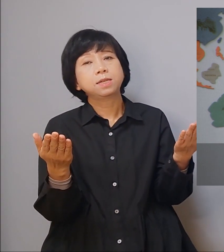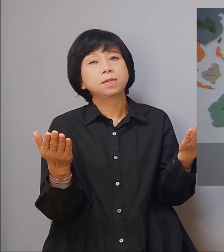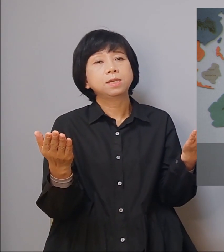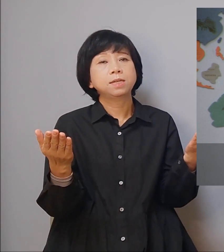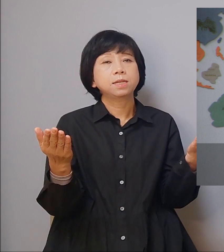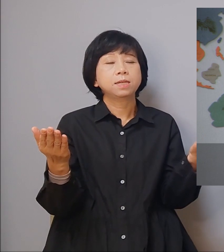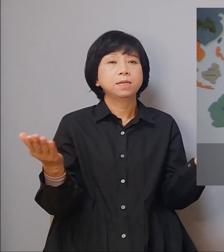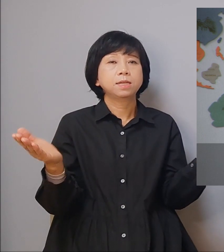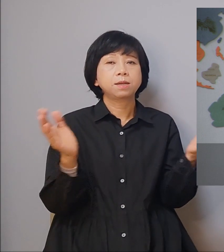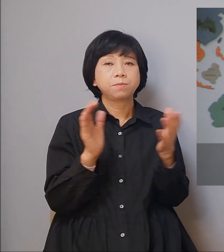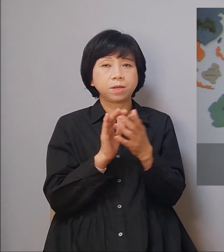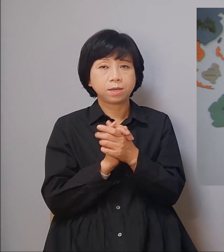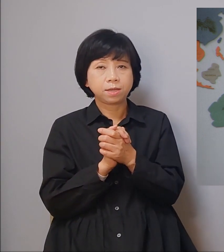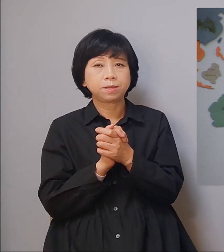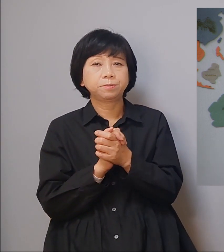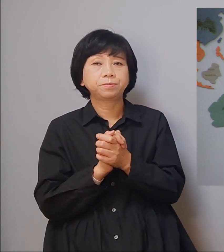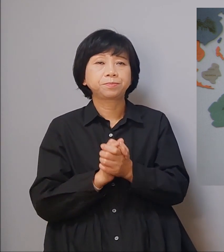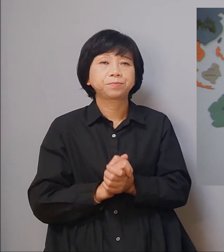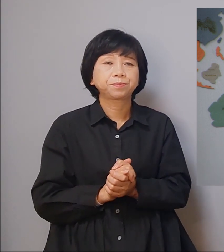도우시리.